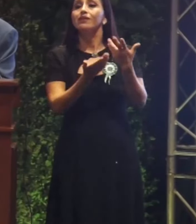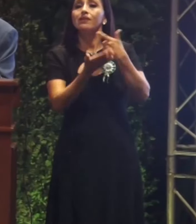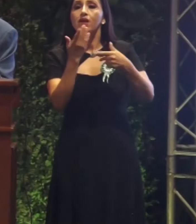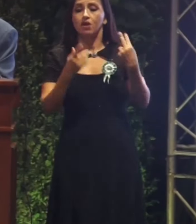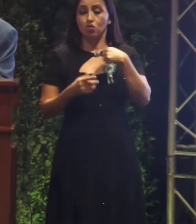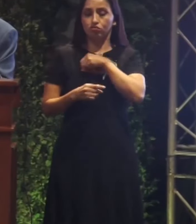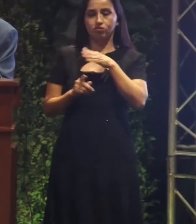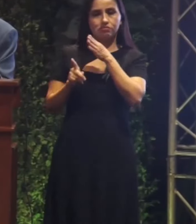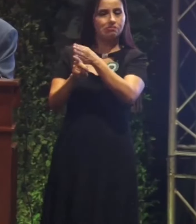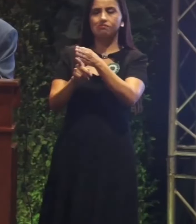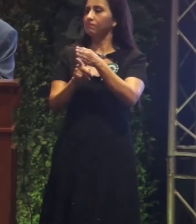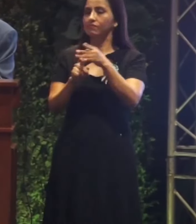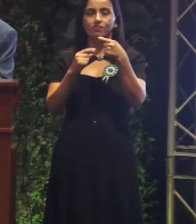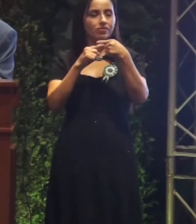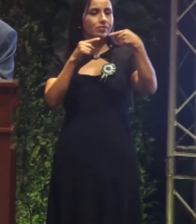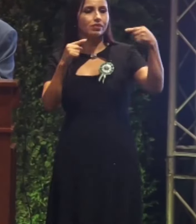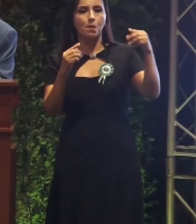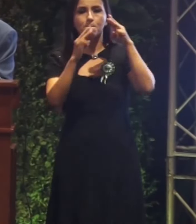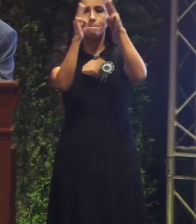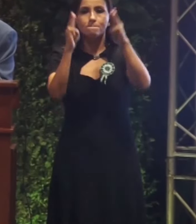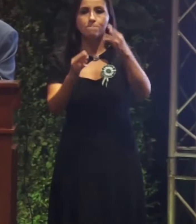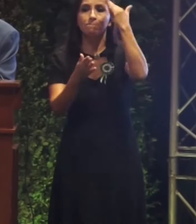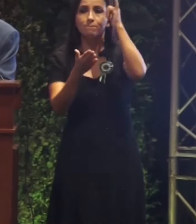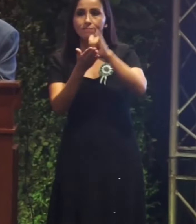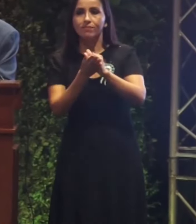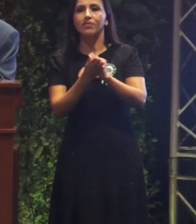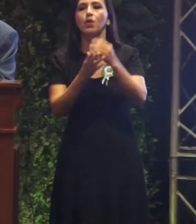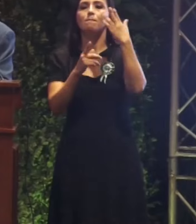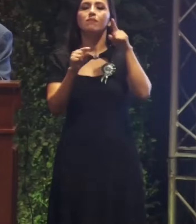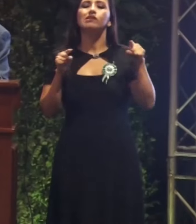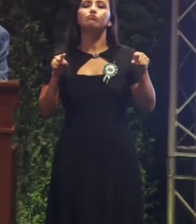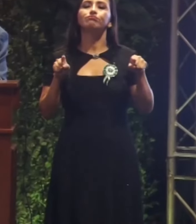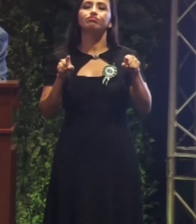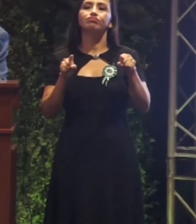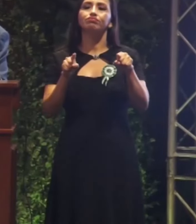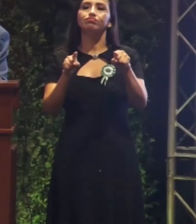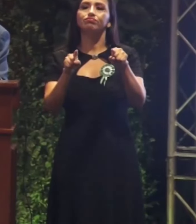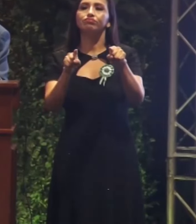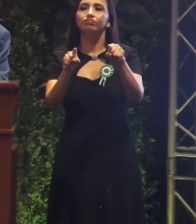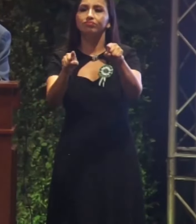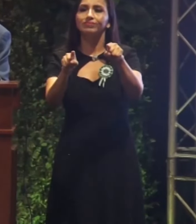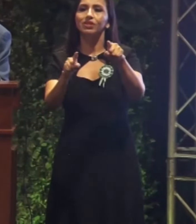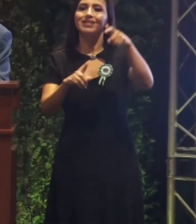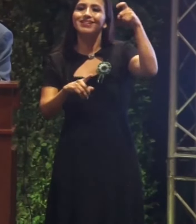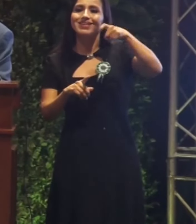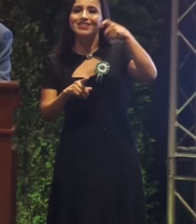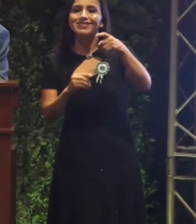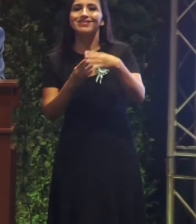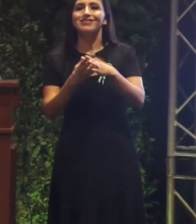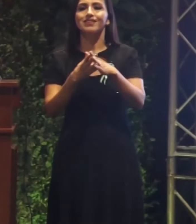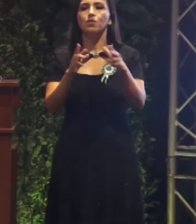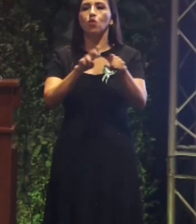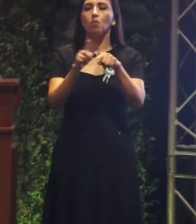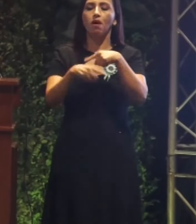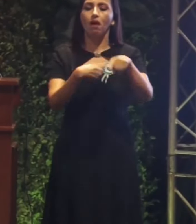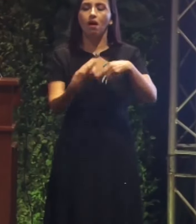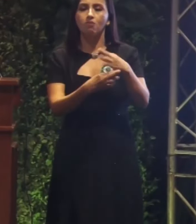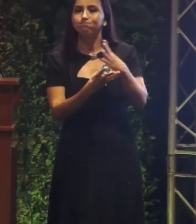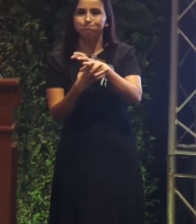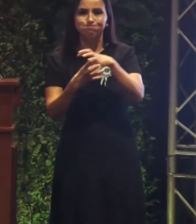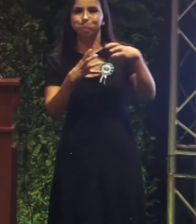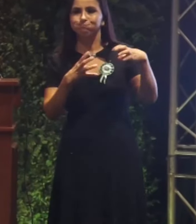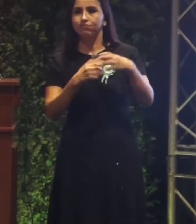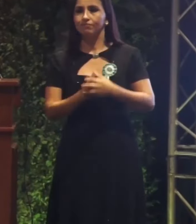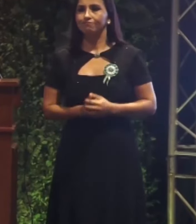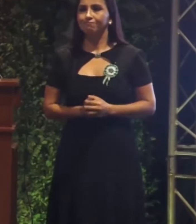es la nuestra, que no es nuestro modelo. Por eso vamos paralelos y necesitamos desenredar esto.